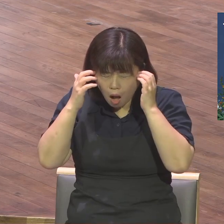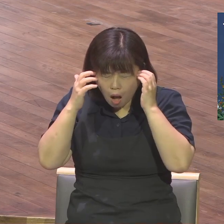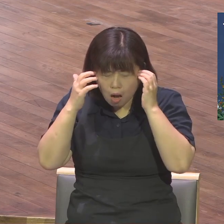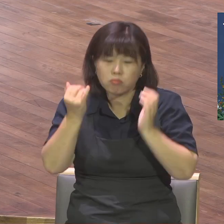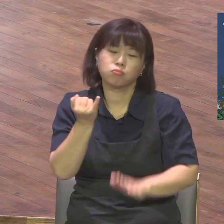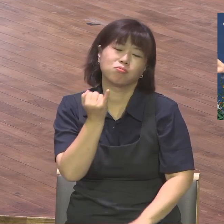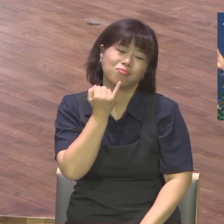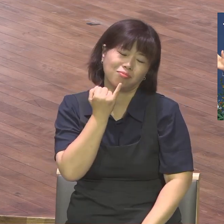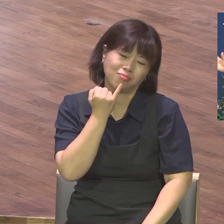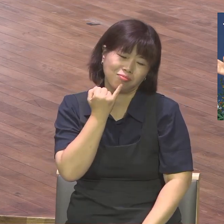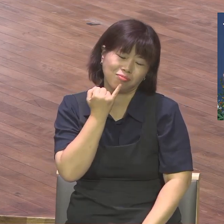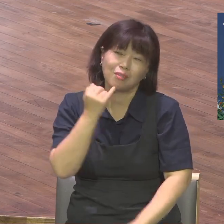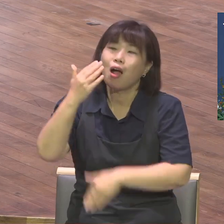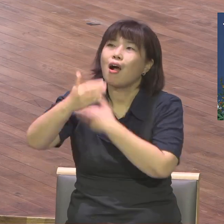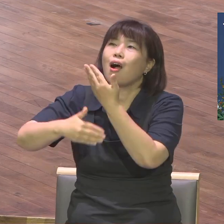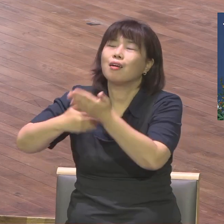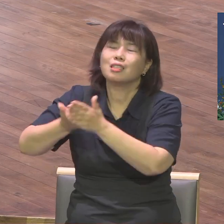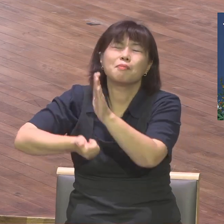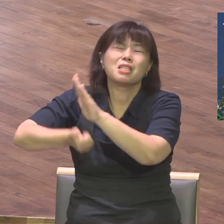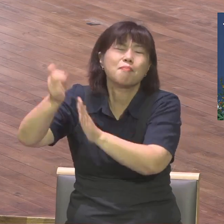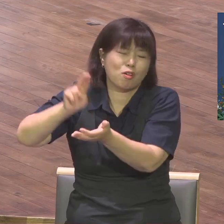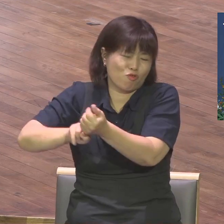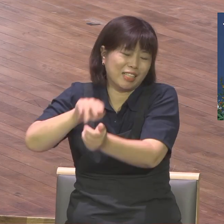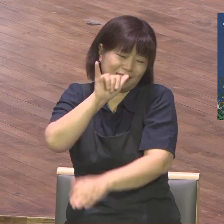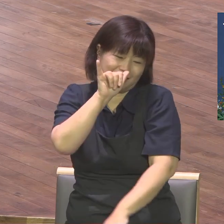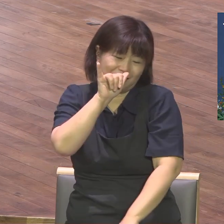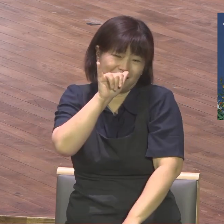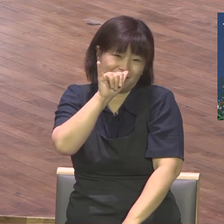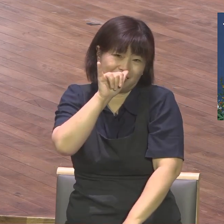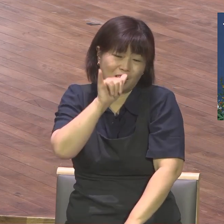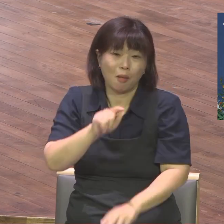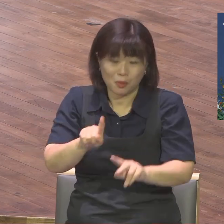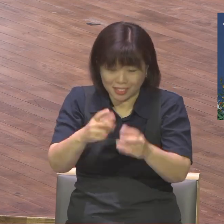불이 확 다 태워버렸는데 시커멓게 됐는데